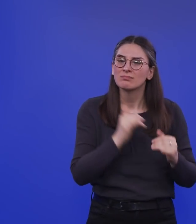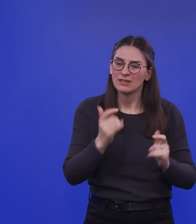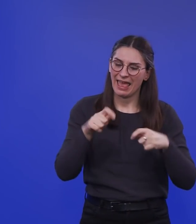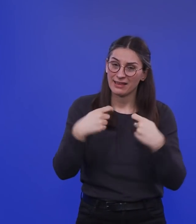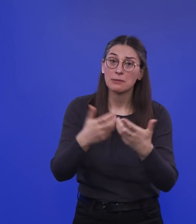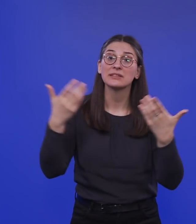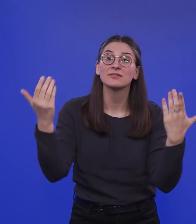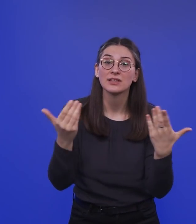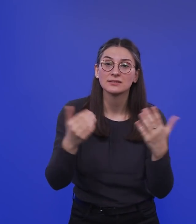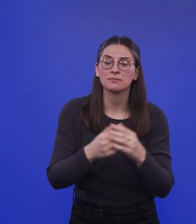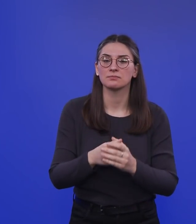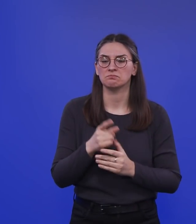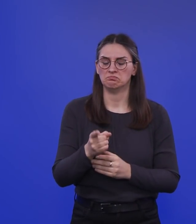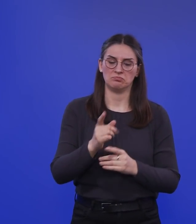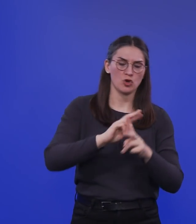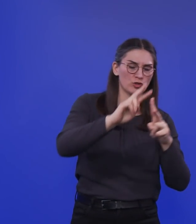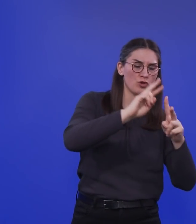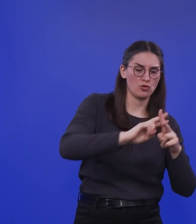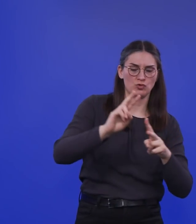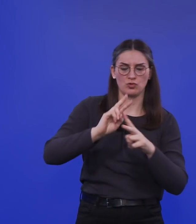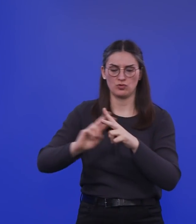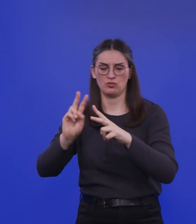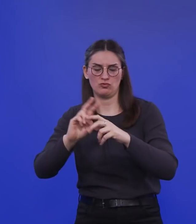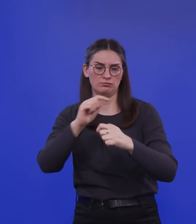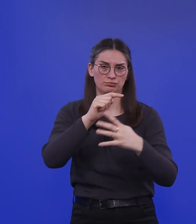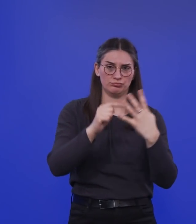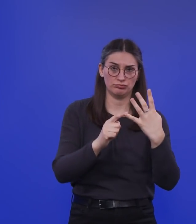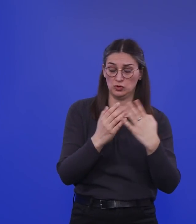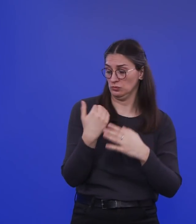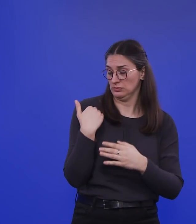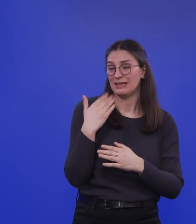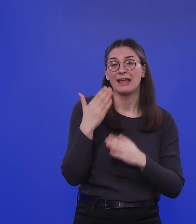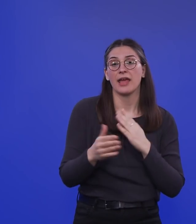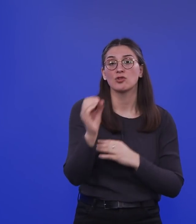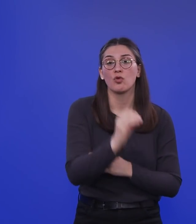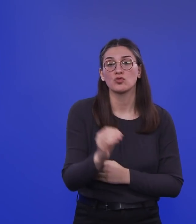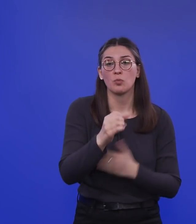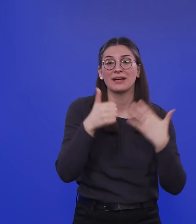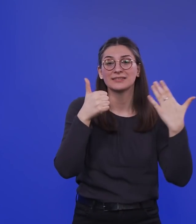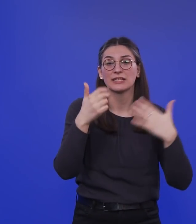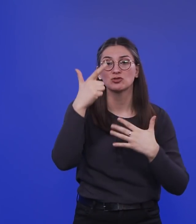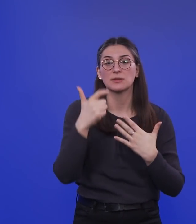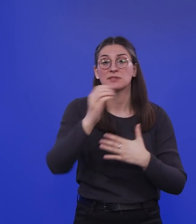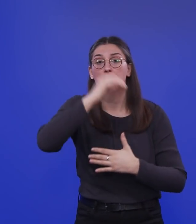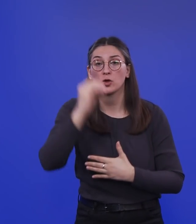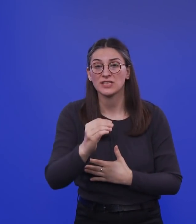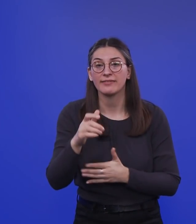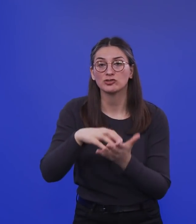dass mit vielen Korrekturfaktoren schon Ende Oktober 76 Prozent von Manaus immun gewesen sein müssten von der